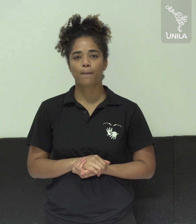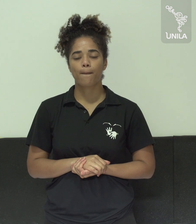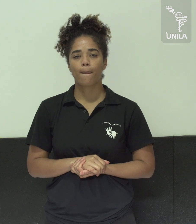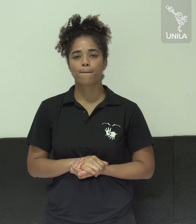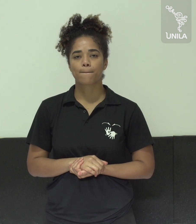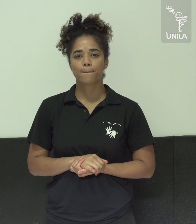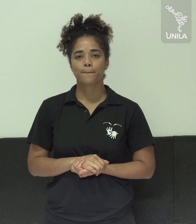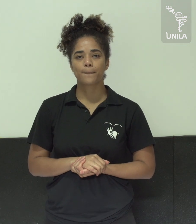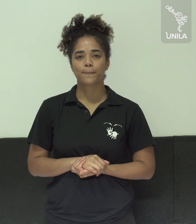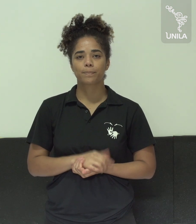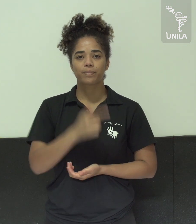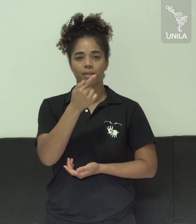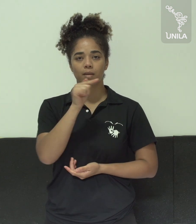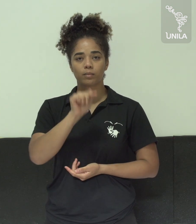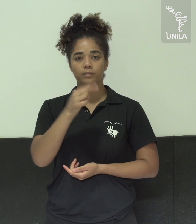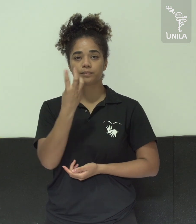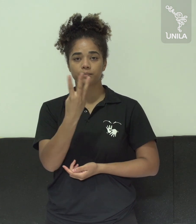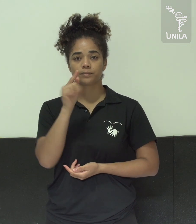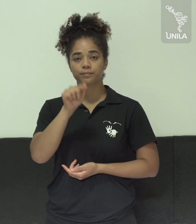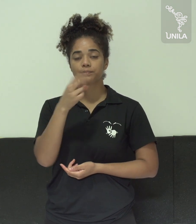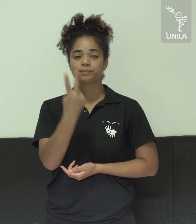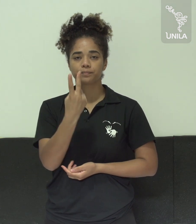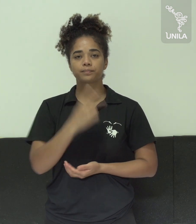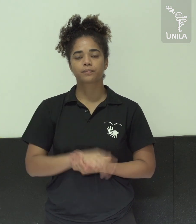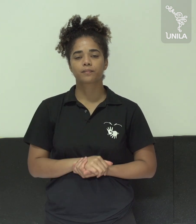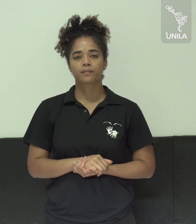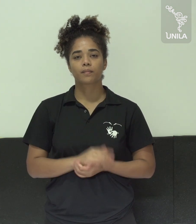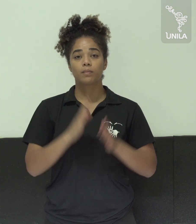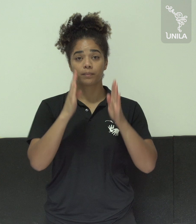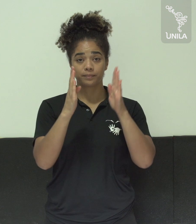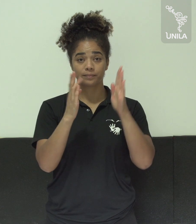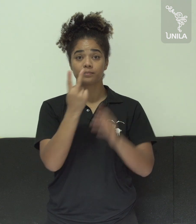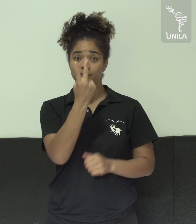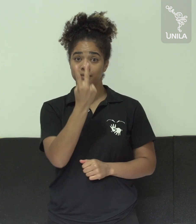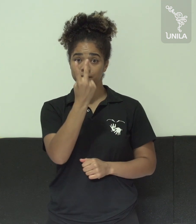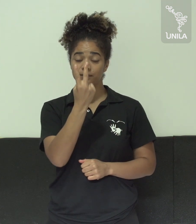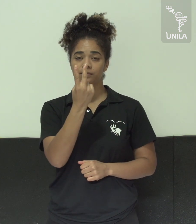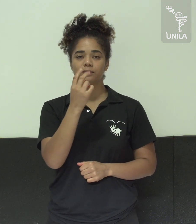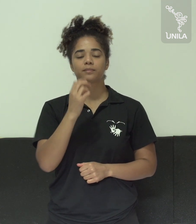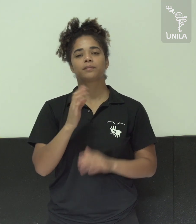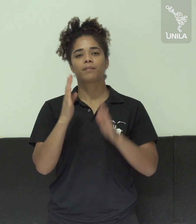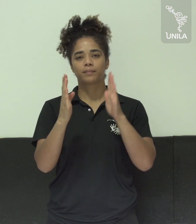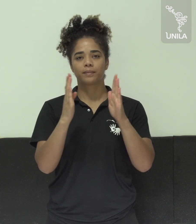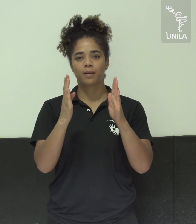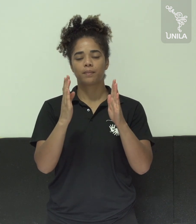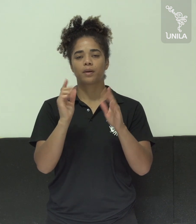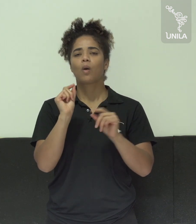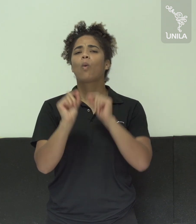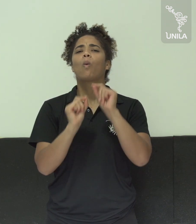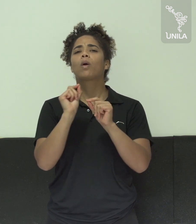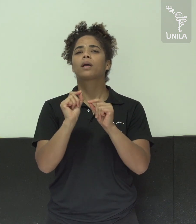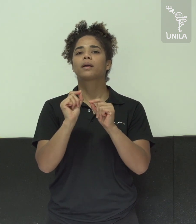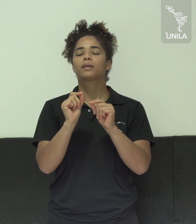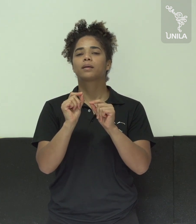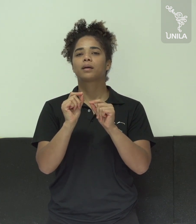Sete ponto 3.2. A segunda etapa de seleção consiste no pré-cadastro